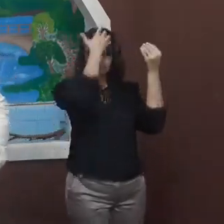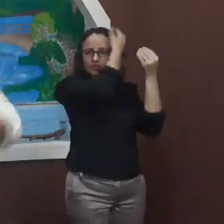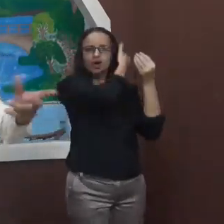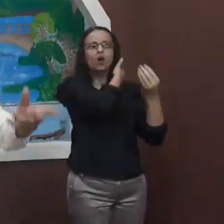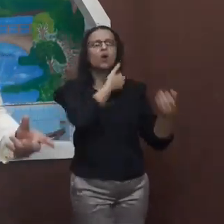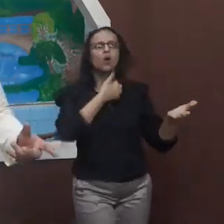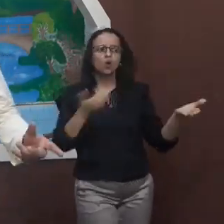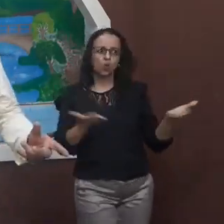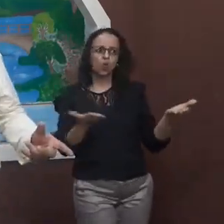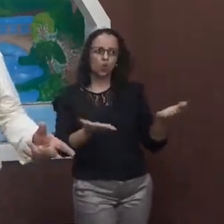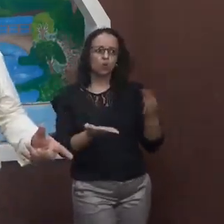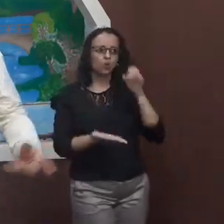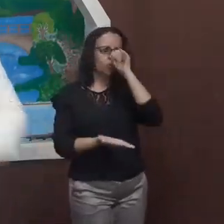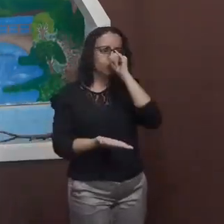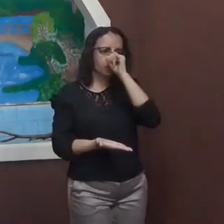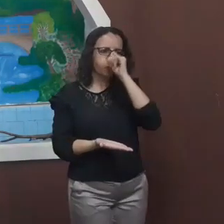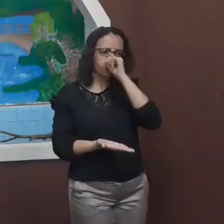dá para porco.